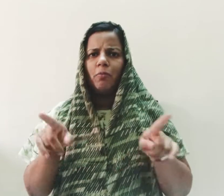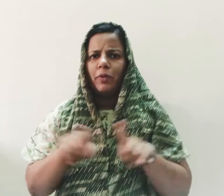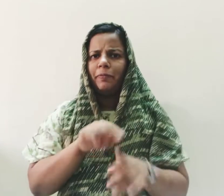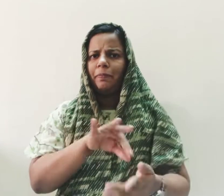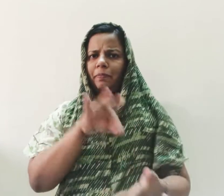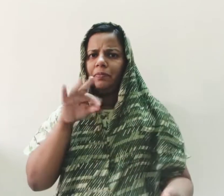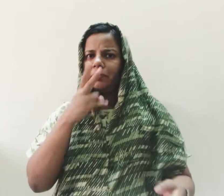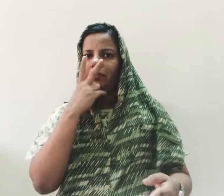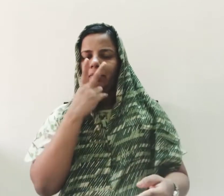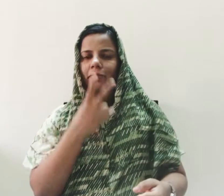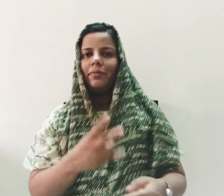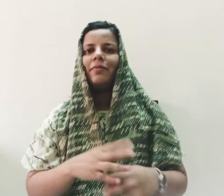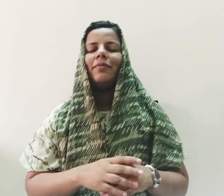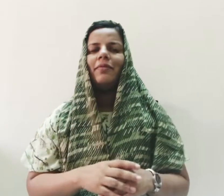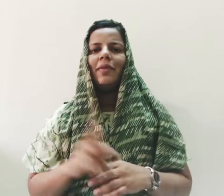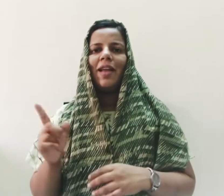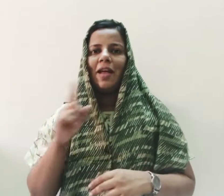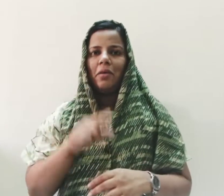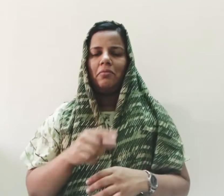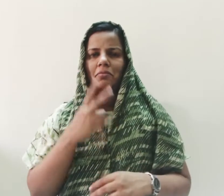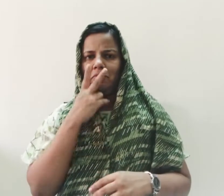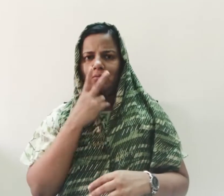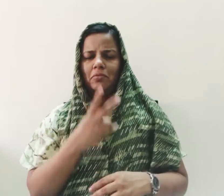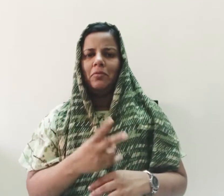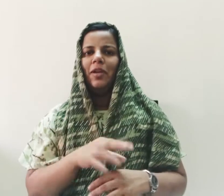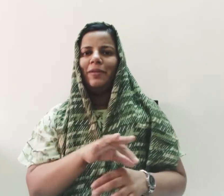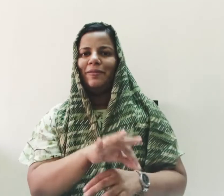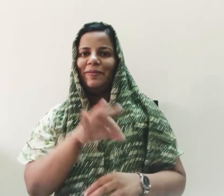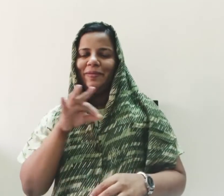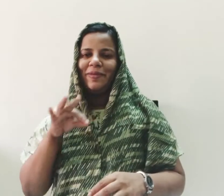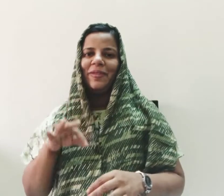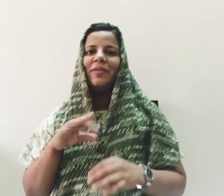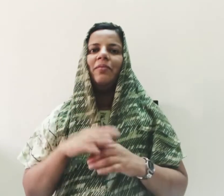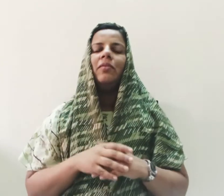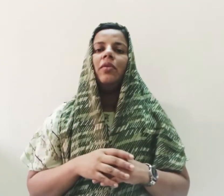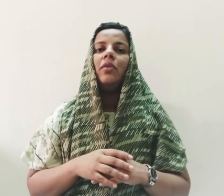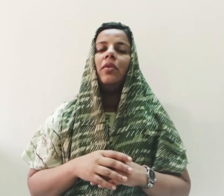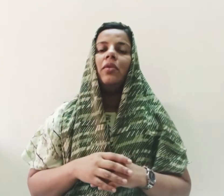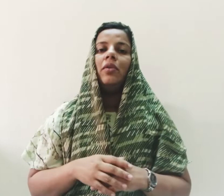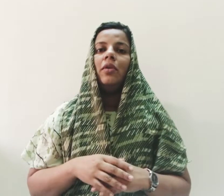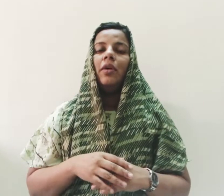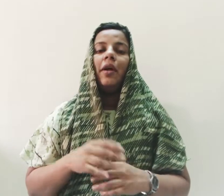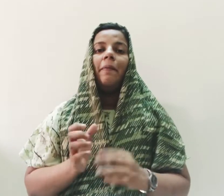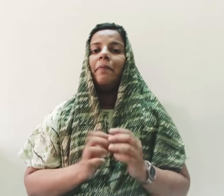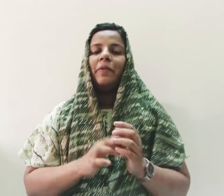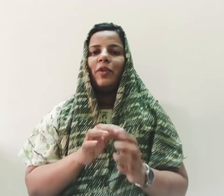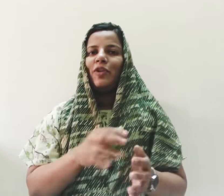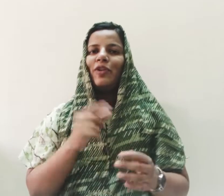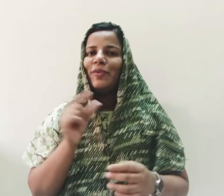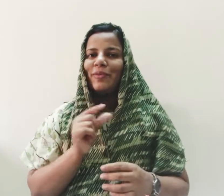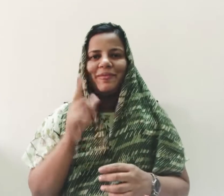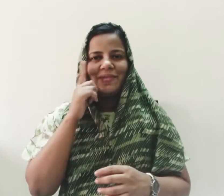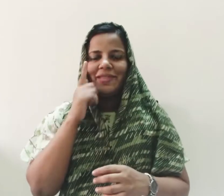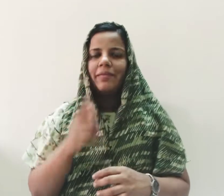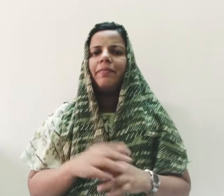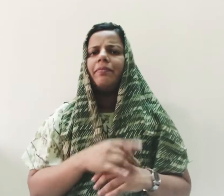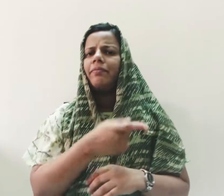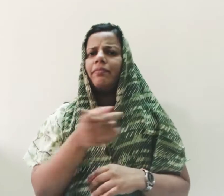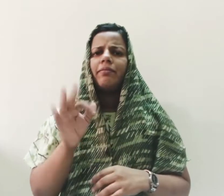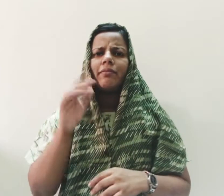പ്രകാരമാണ്. അപ്പം ഏലിയാവ് ഏലീഷയെ തിരഞ്ഞെടുക്കുന്നു, അവൻ അല്ലെങ്കിൽ കർത്താവ് തിരഞ്ഞെടുത്തതിന് ഏലിയാവിനെ ഉപയോഗിക്കുന്ന ദൈവം. നമുക്കറിയാം ആ